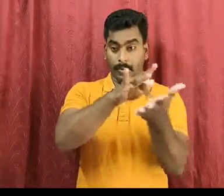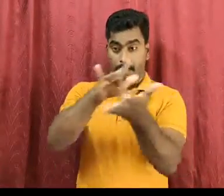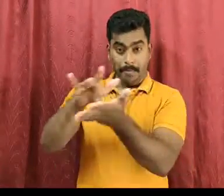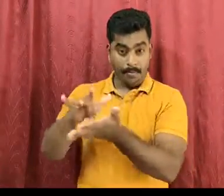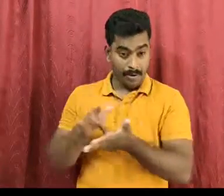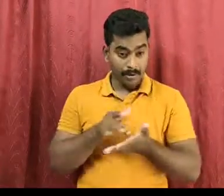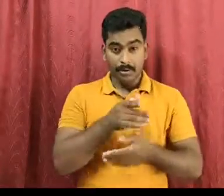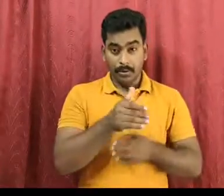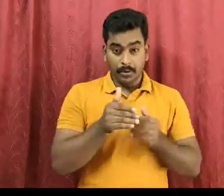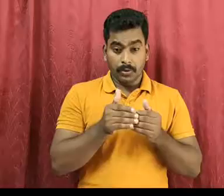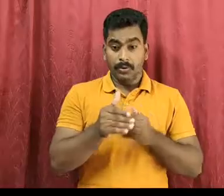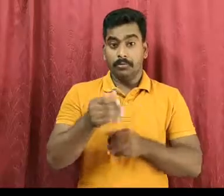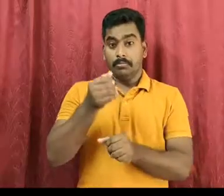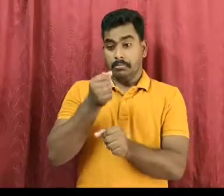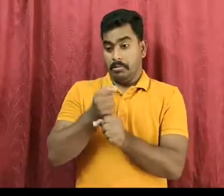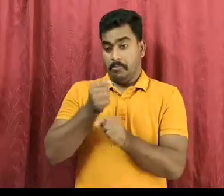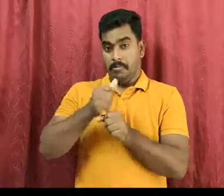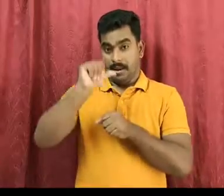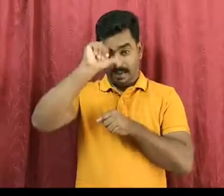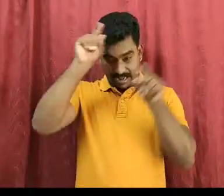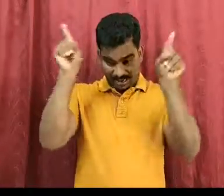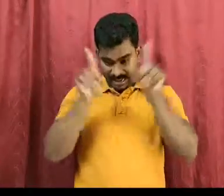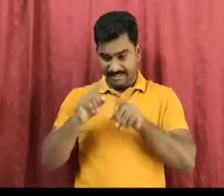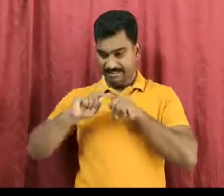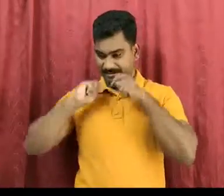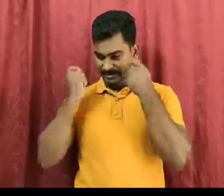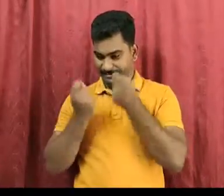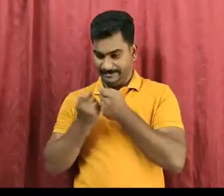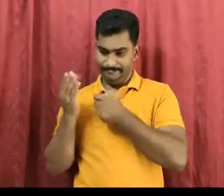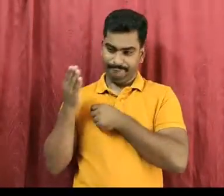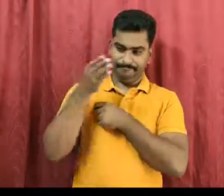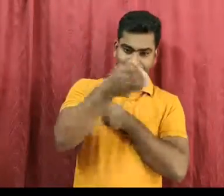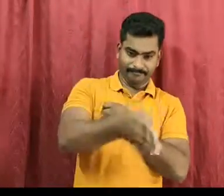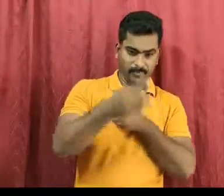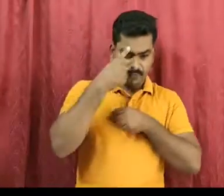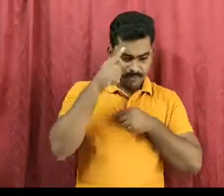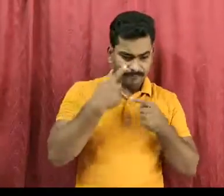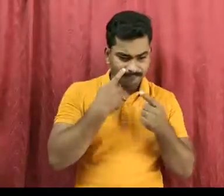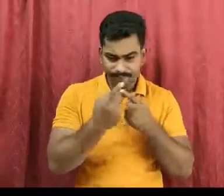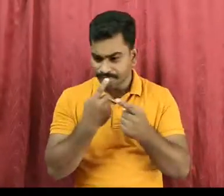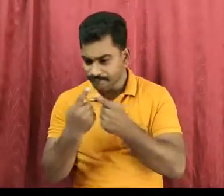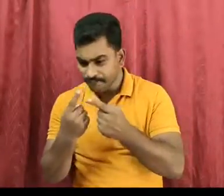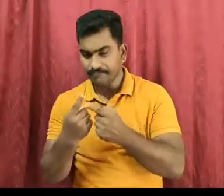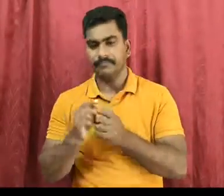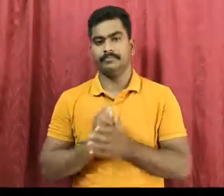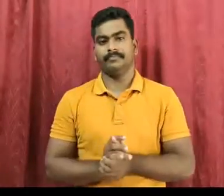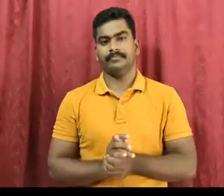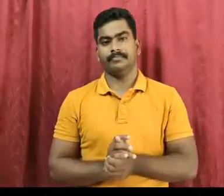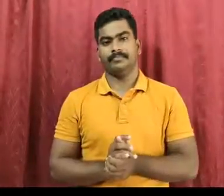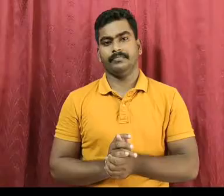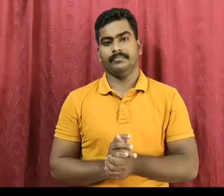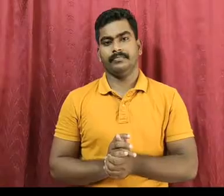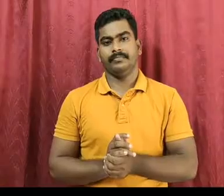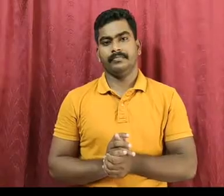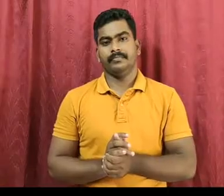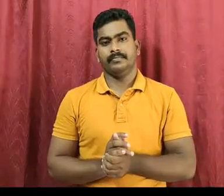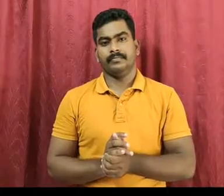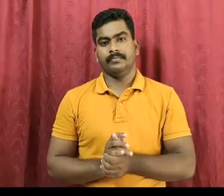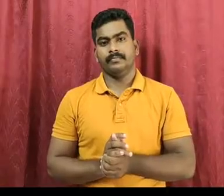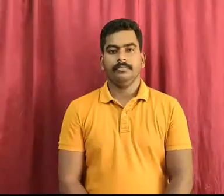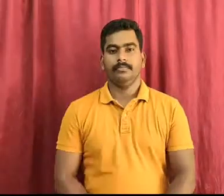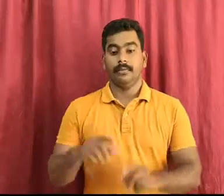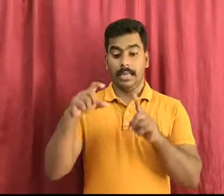മഹാരാഷ്ട്ര, ഗുജറാത്ത്, തെലങ്കാന, തമിഴ്നാട് എന്നീ സംസ്ഥാനങ്ങളിൽ കൂടി കേന്ദ്ര സംഘത്തെ അയക്കും.